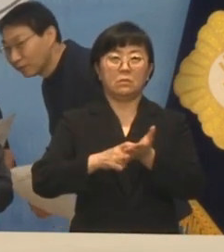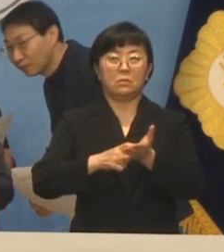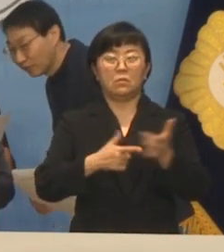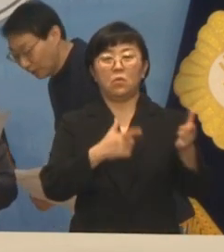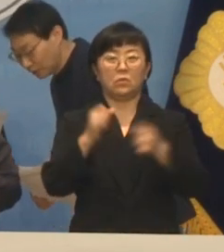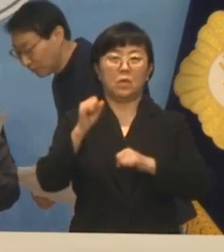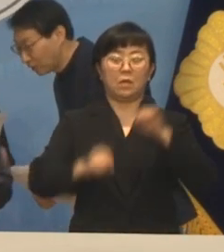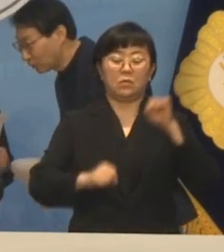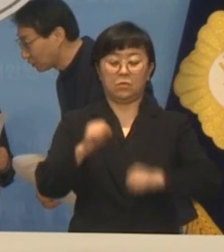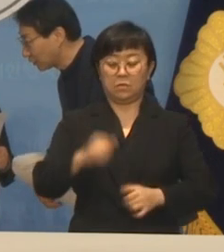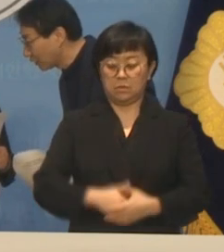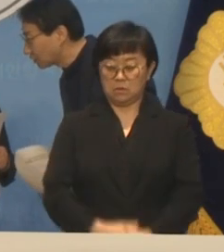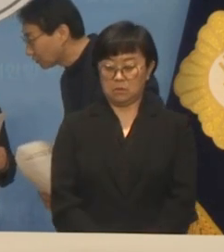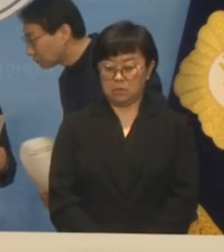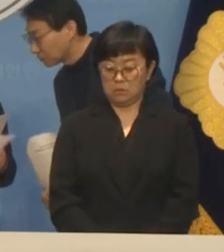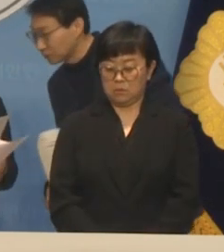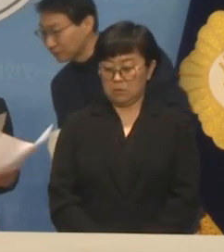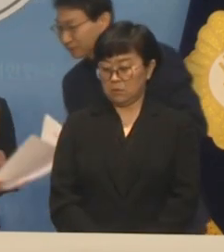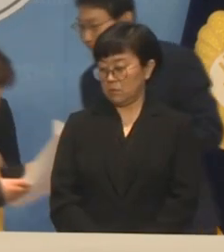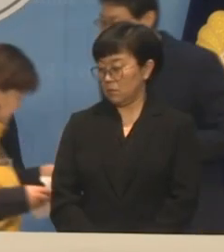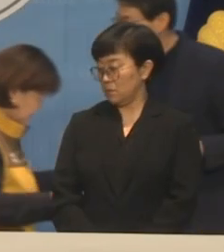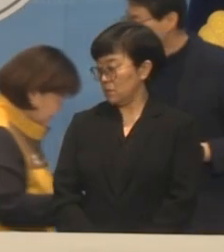공동행동. 이상입니다.